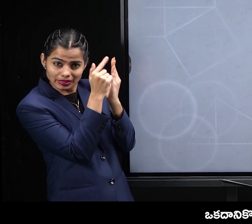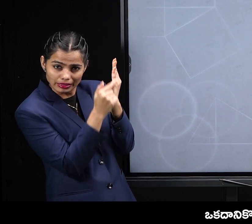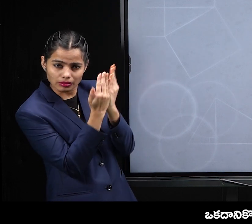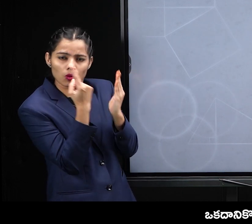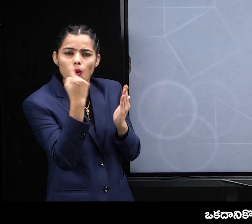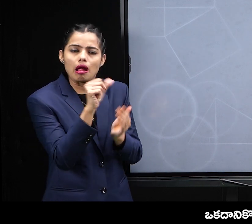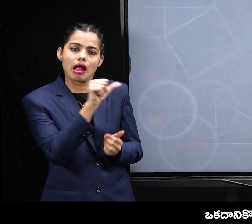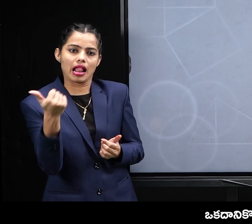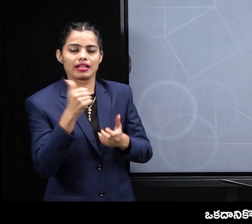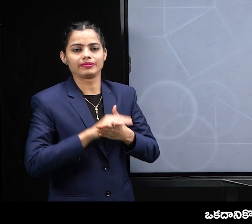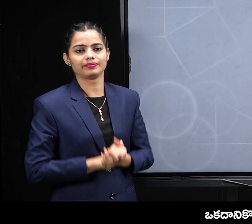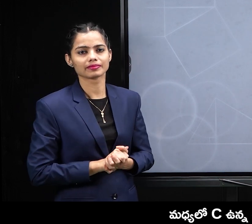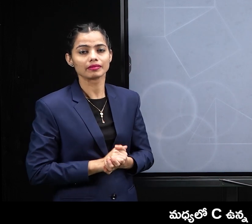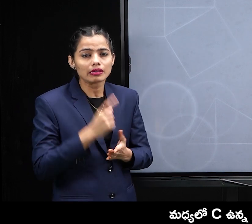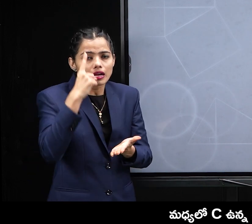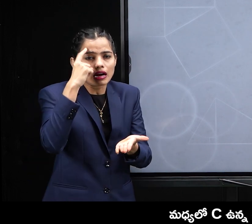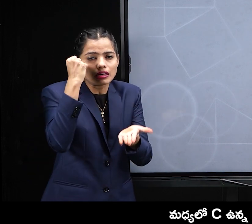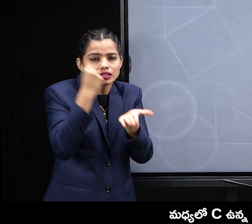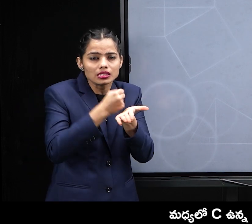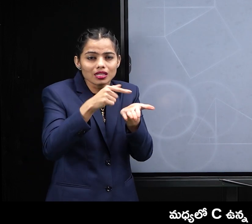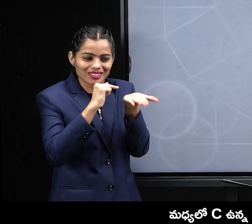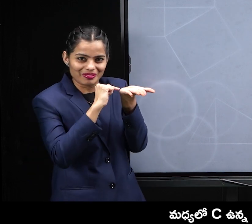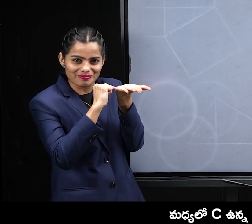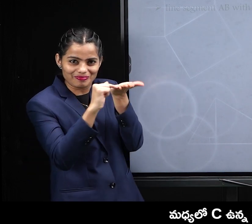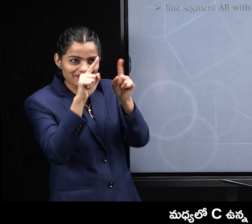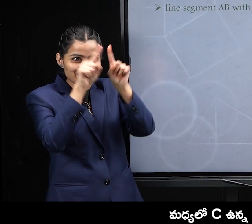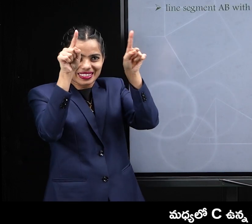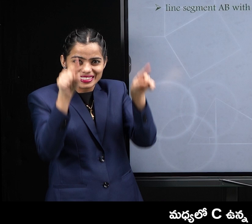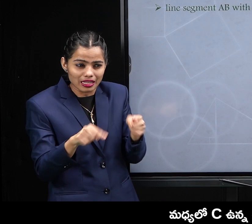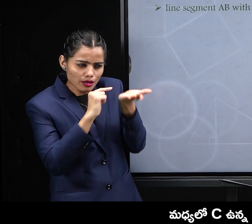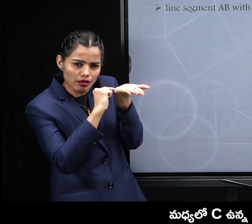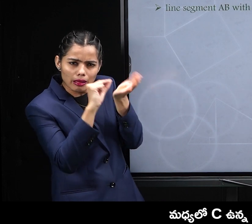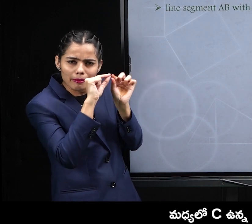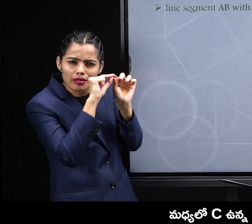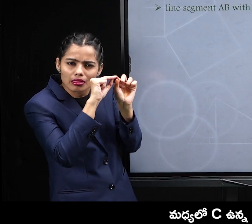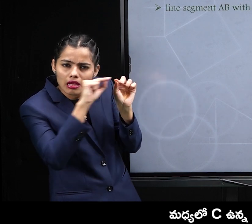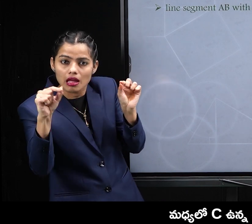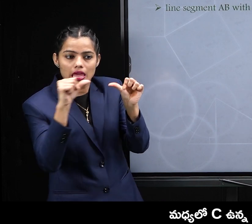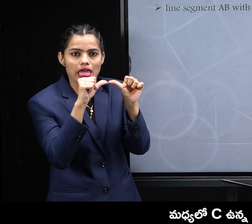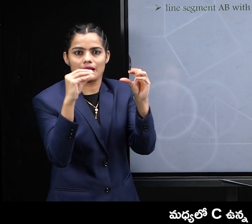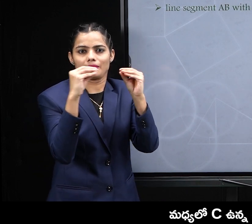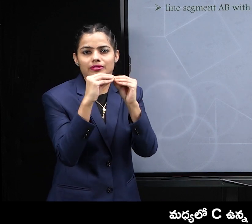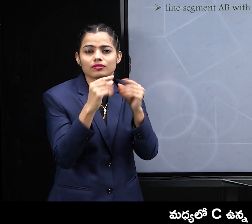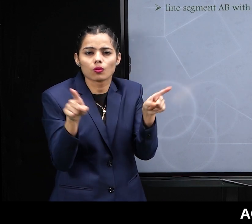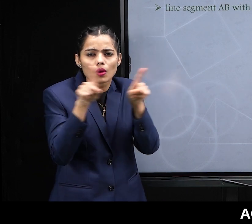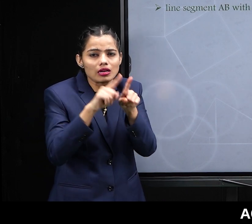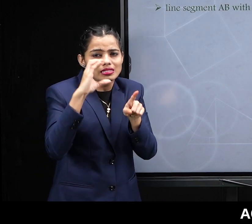సమానంగా ఉంటాయి మద్యలు సీ ఉన్న లైన్ సేగ్మెంట్ ఏబిని పరిగణించండి ఏసి